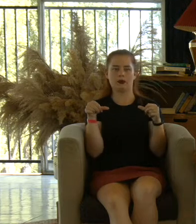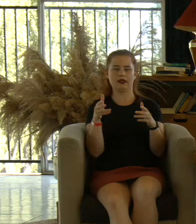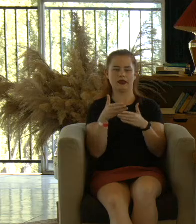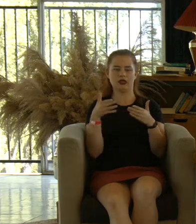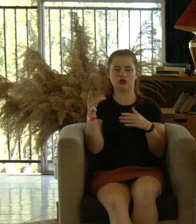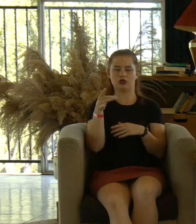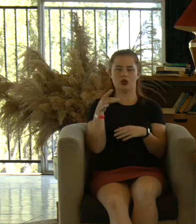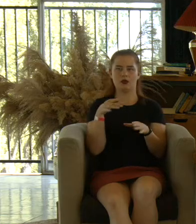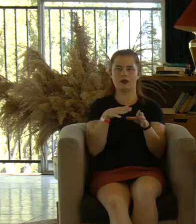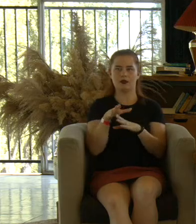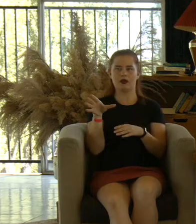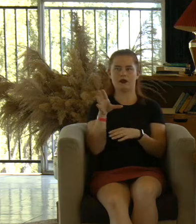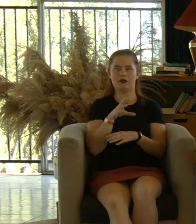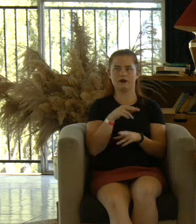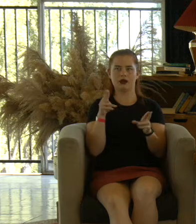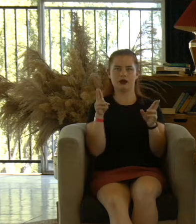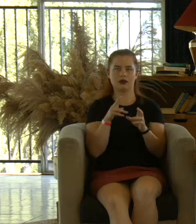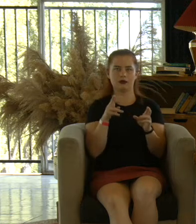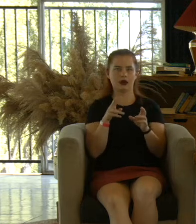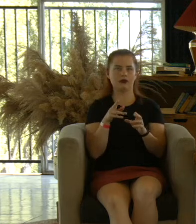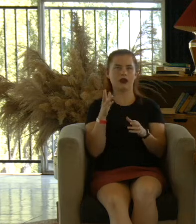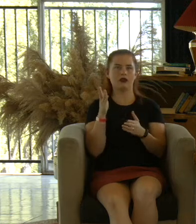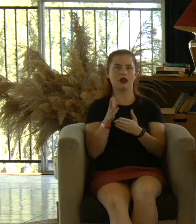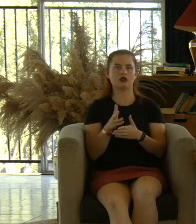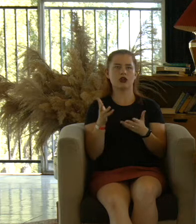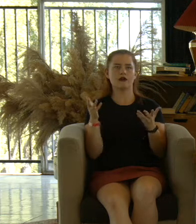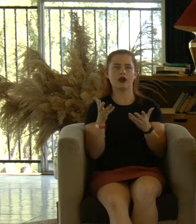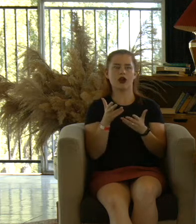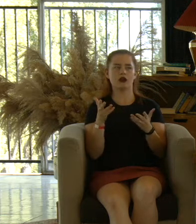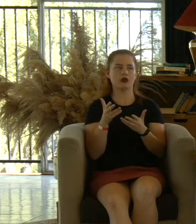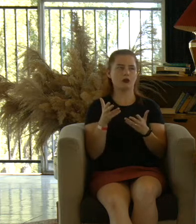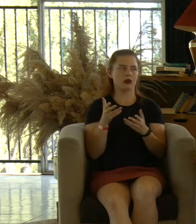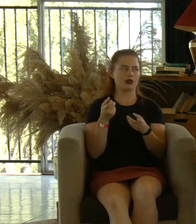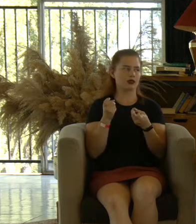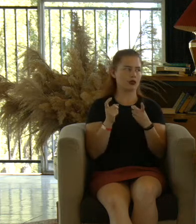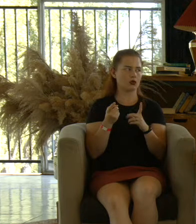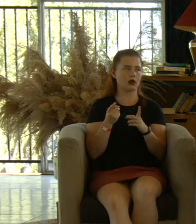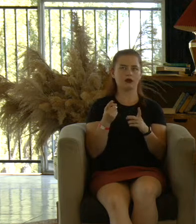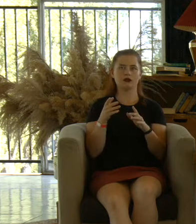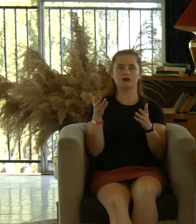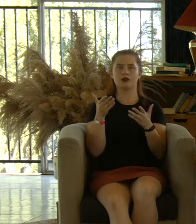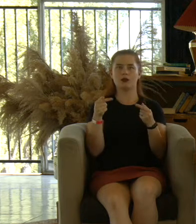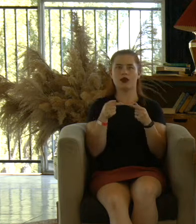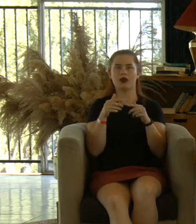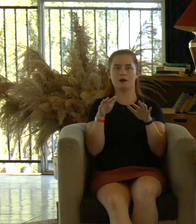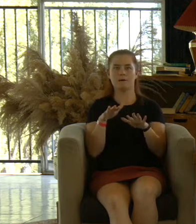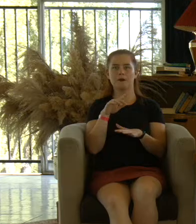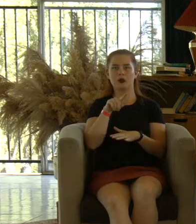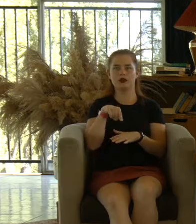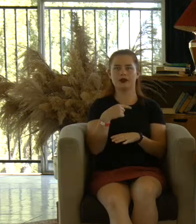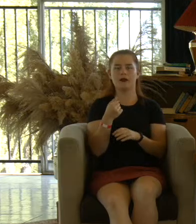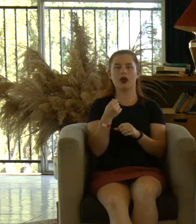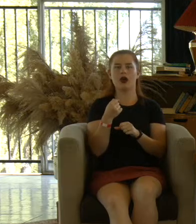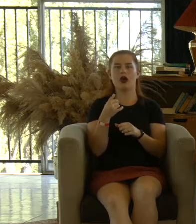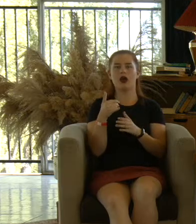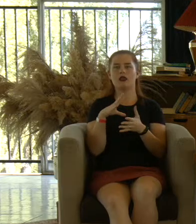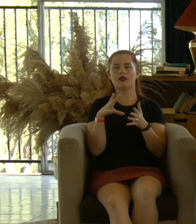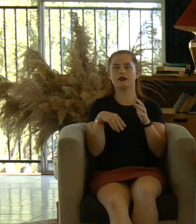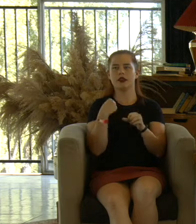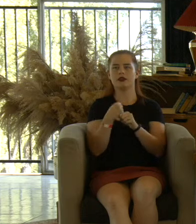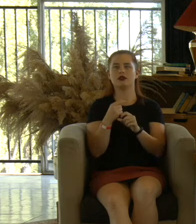критериям. И часто нахождение в каком-то апелласьоне, тураре, в каком-то конкретном месте уже требует от винодела чего-то.